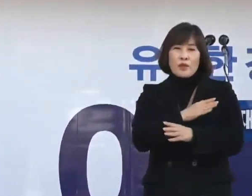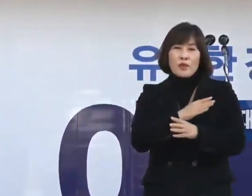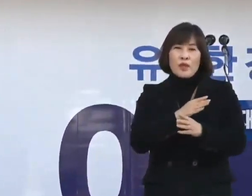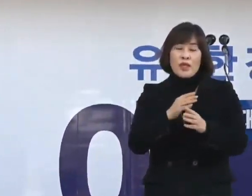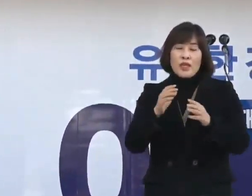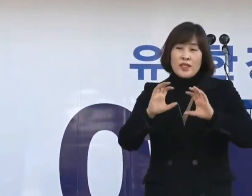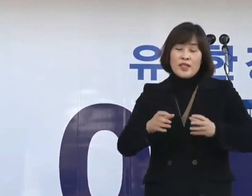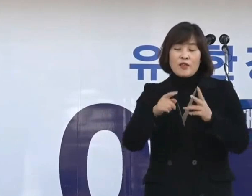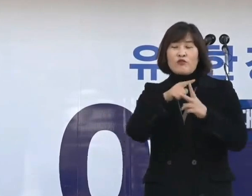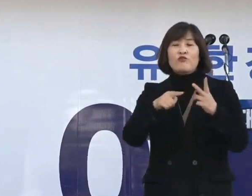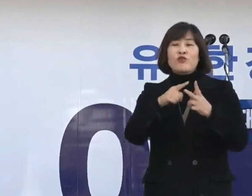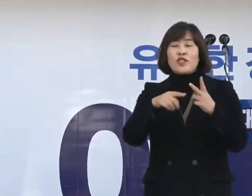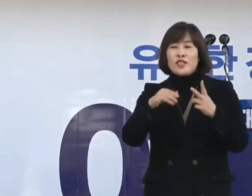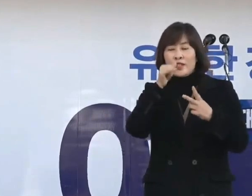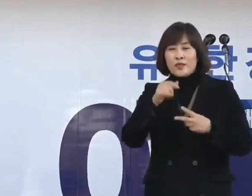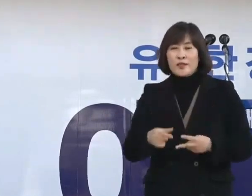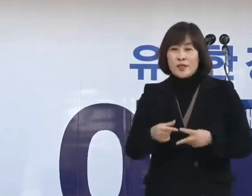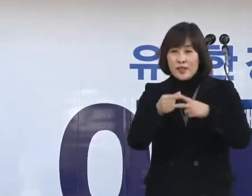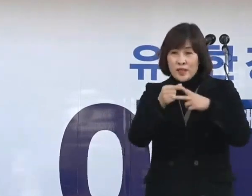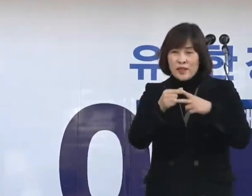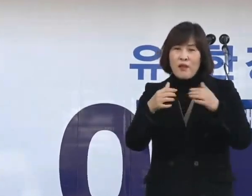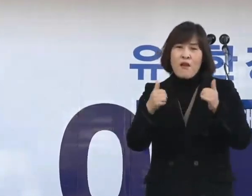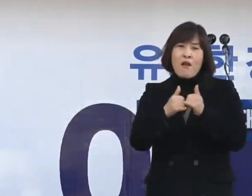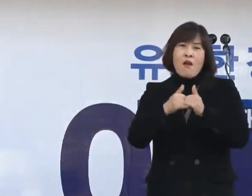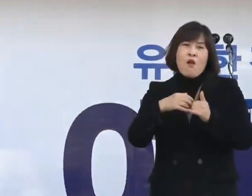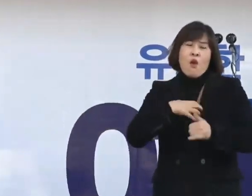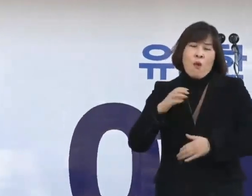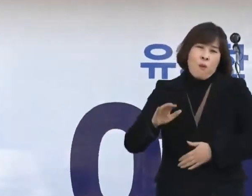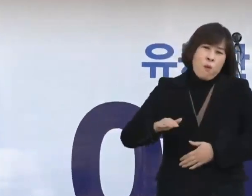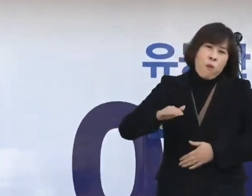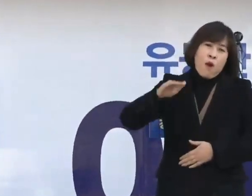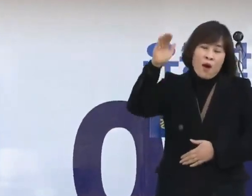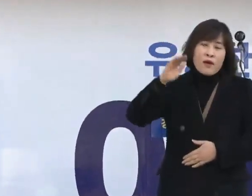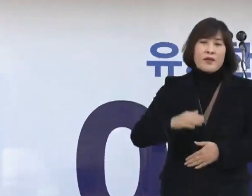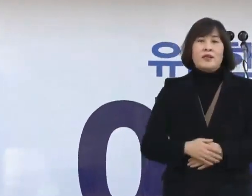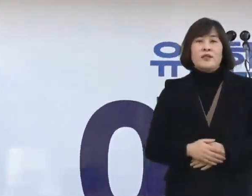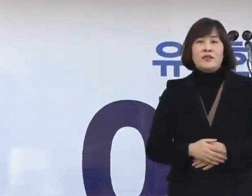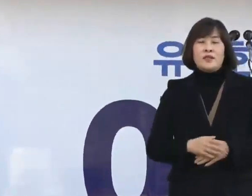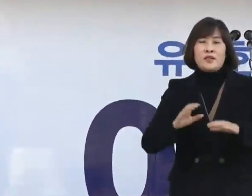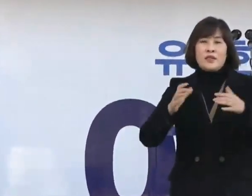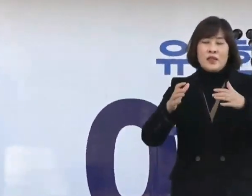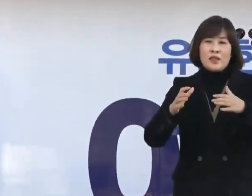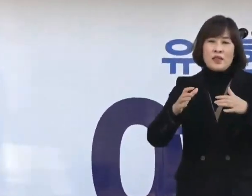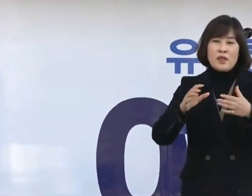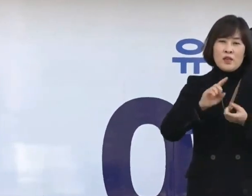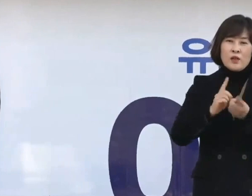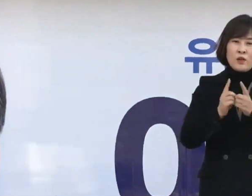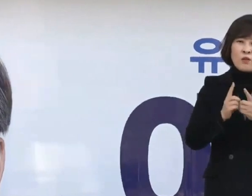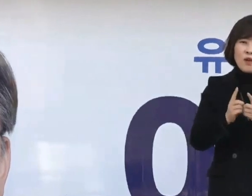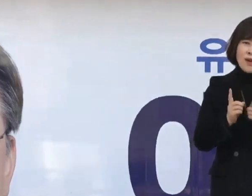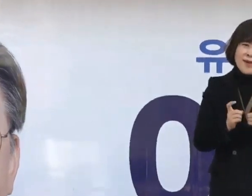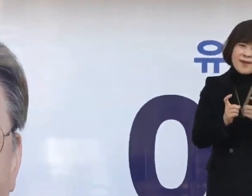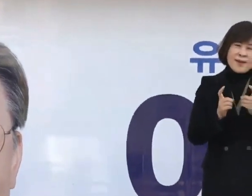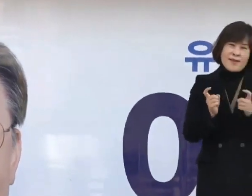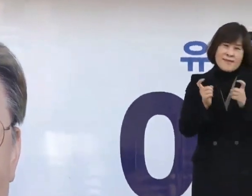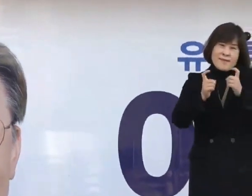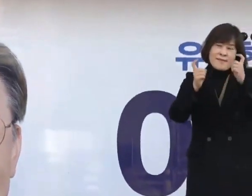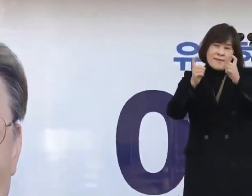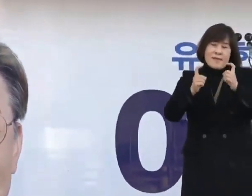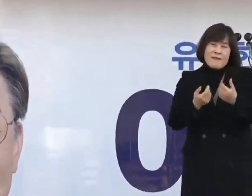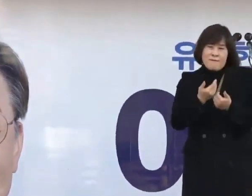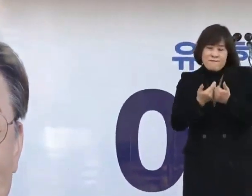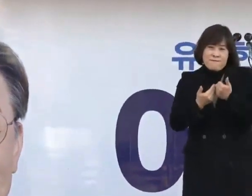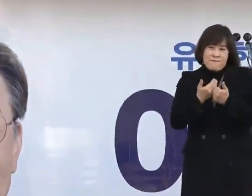가지의 세상이 열릴 것입니다. 전쟁의 위기가 고조되고 국가 구성원끼리 증오와 갈등에